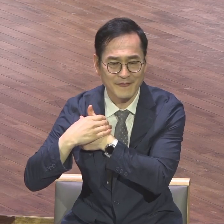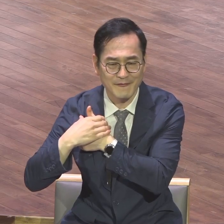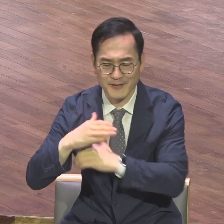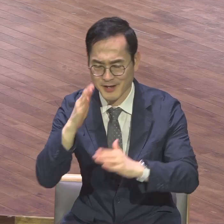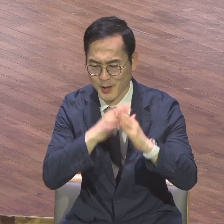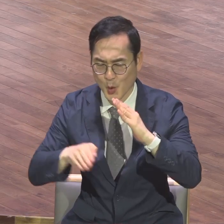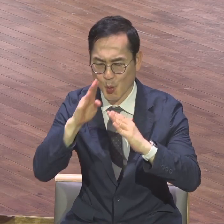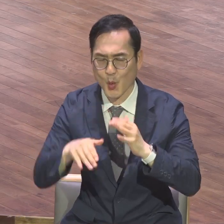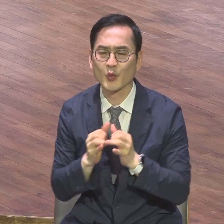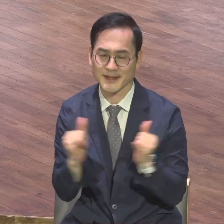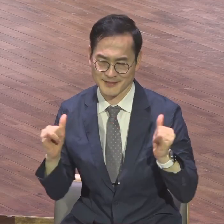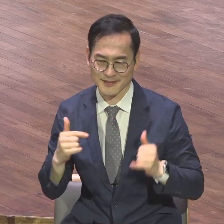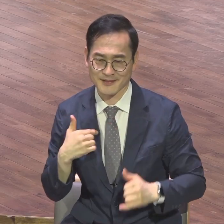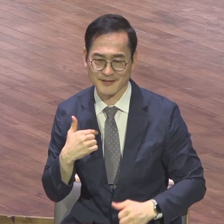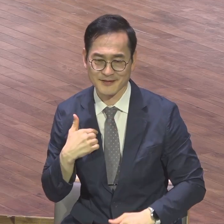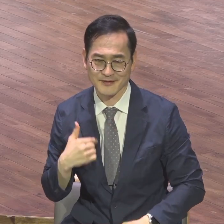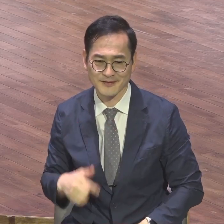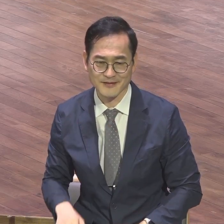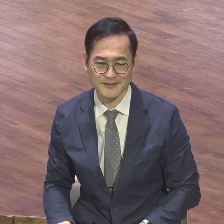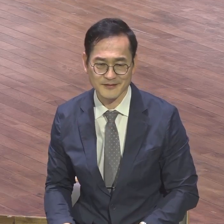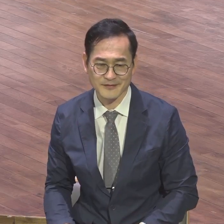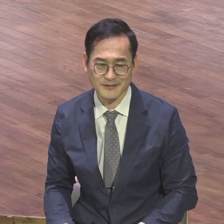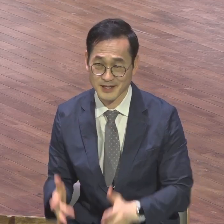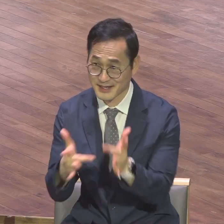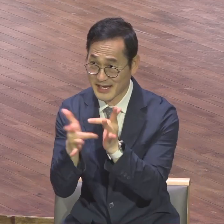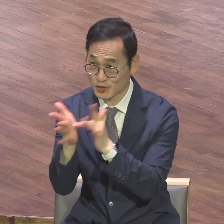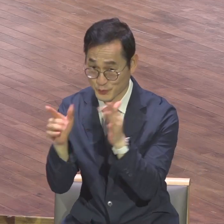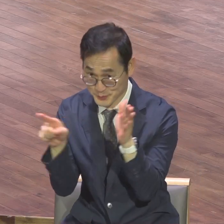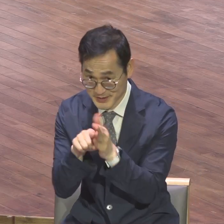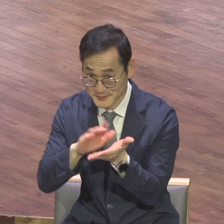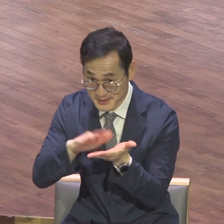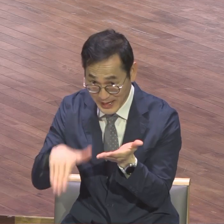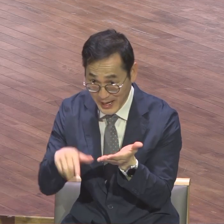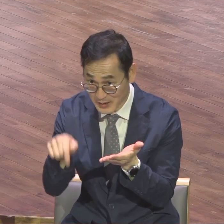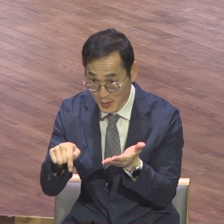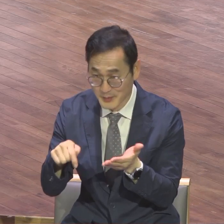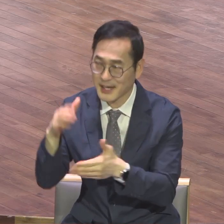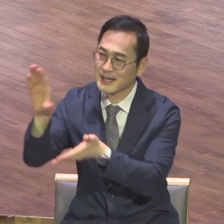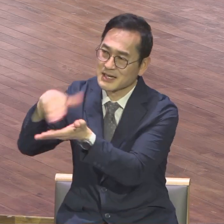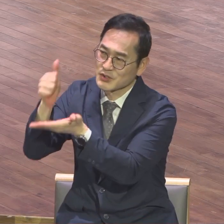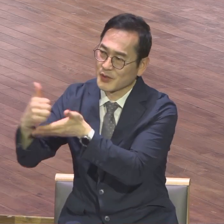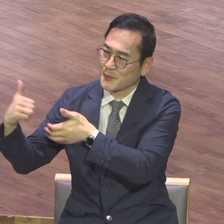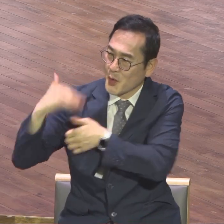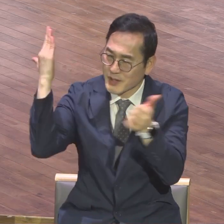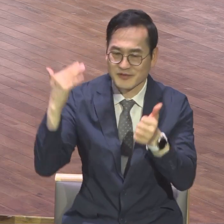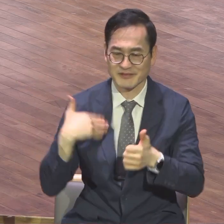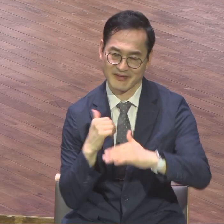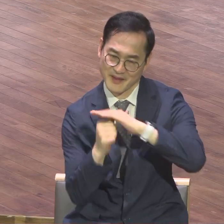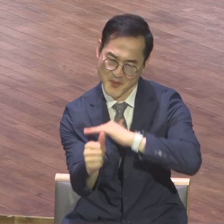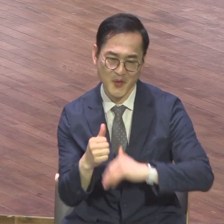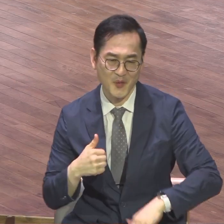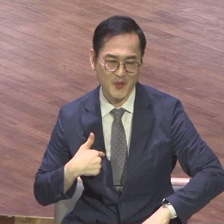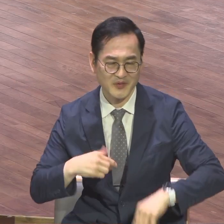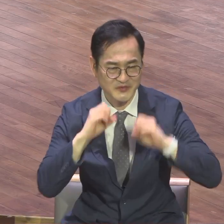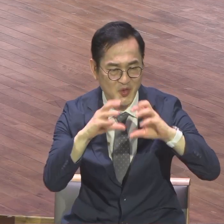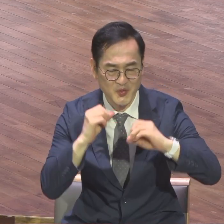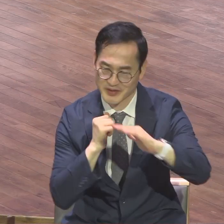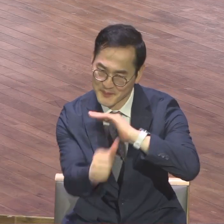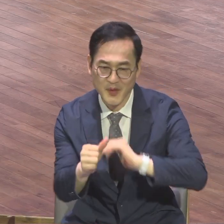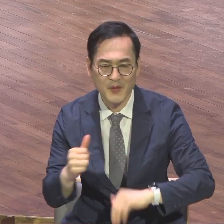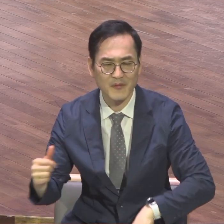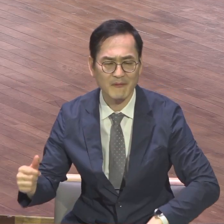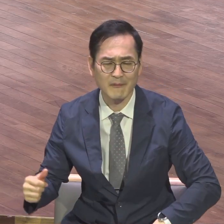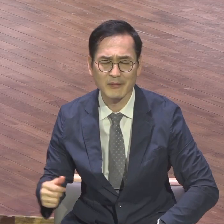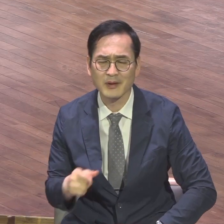우리는 공인이에요. 그리스도 대사. 예수 믿는다. 그 말은요. 나 그리스도 대사야. 공인이 되어버렸어요. 공인이.